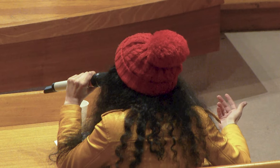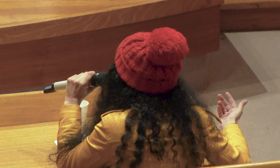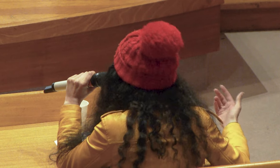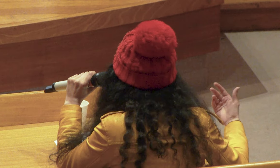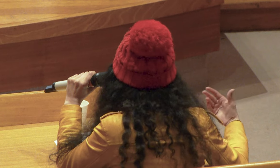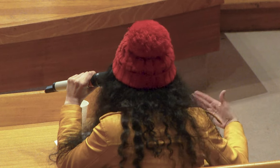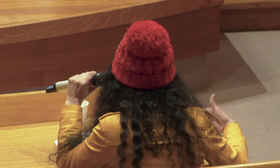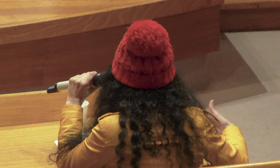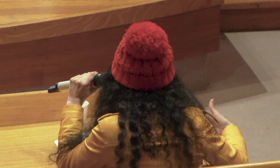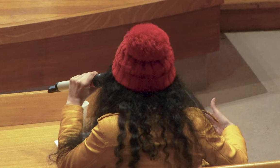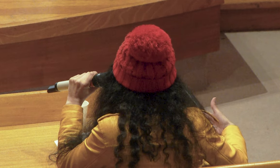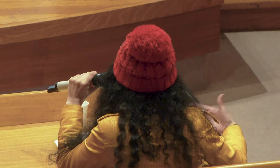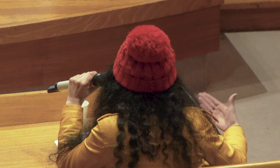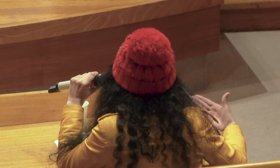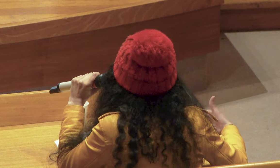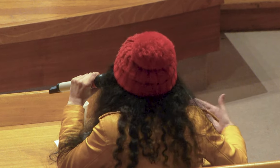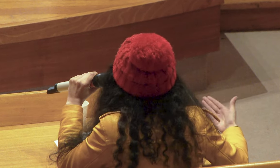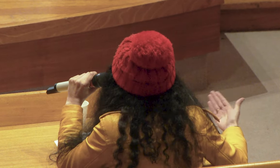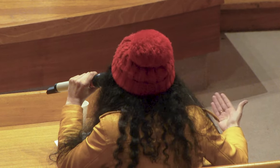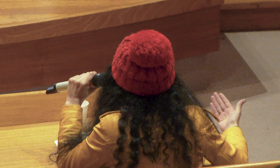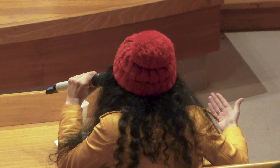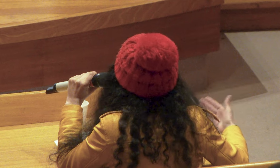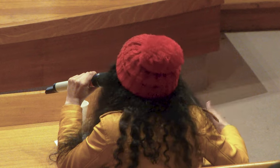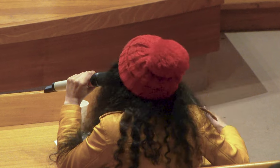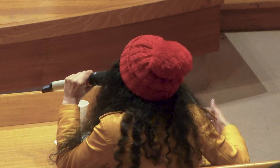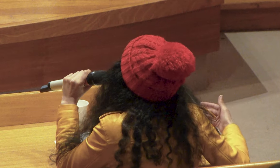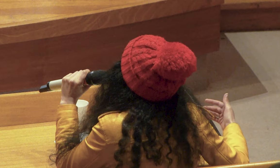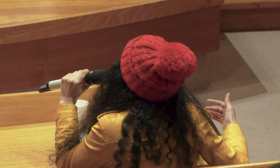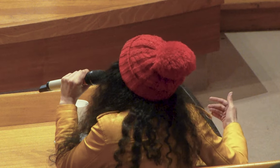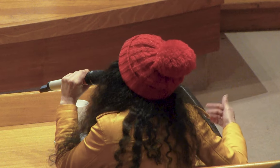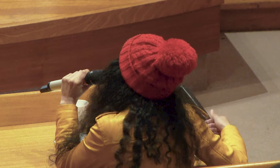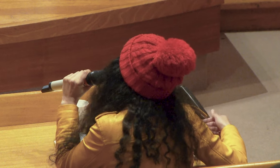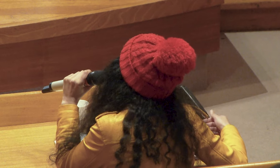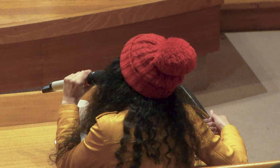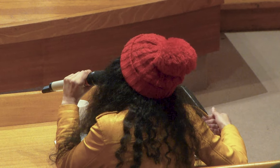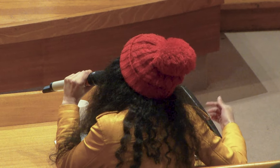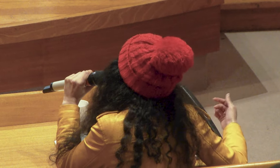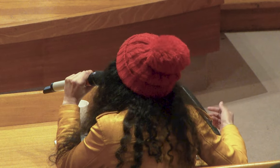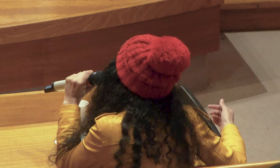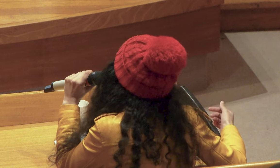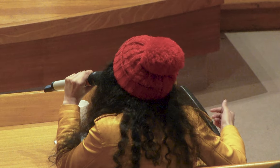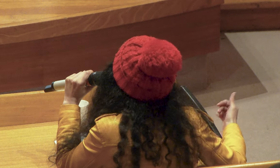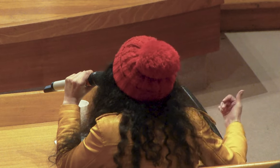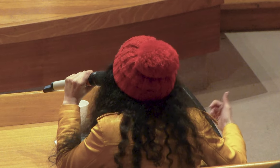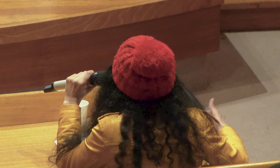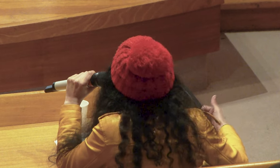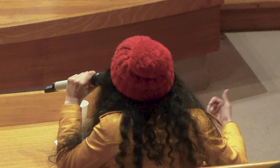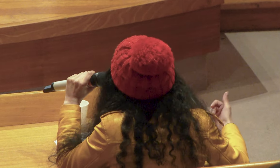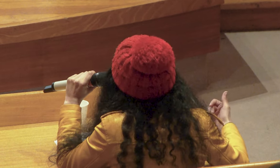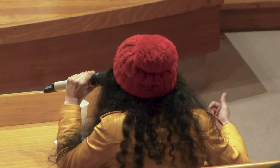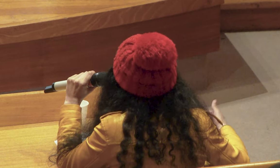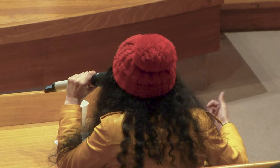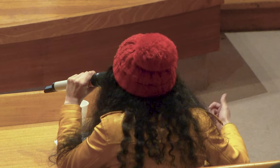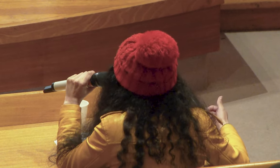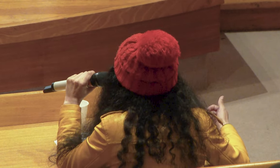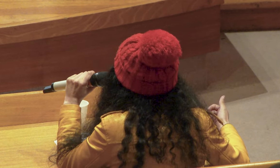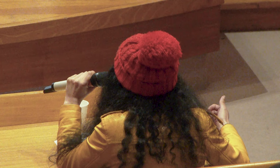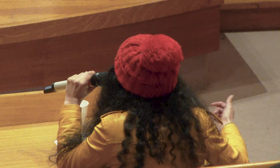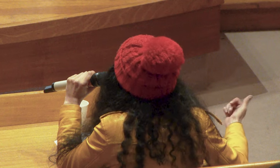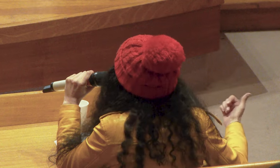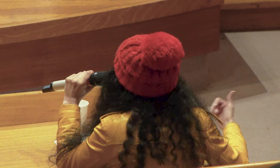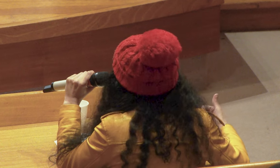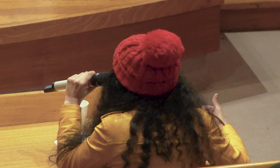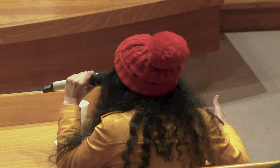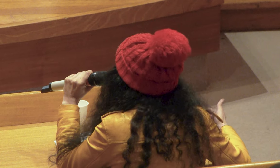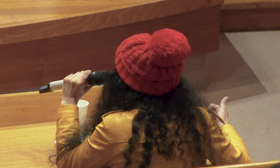sous-titres. Et pour moi, c'est vital d'avoir les sous-titres. Pendant la pandémie, surtout mes enseignants et